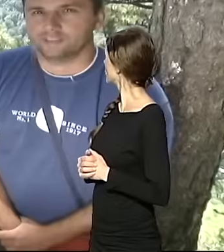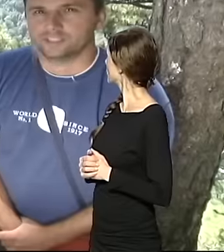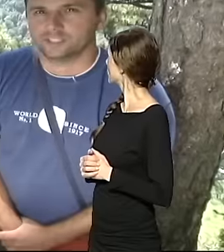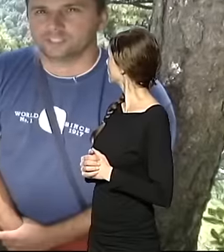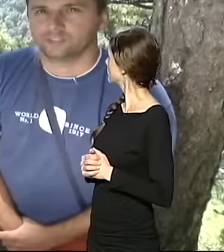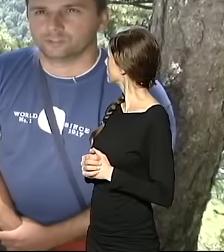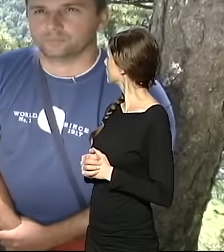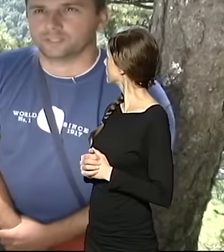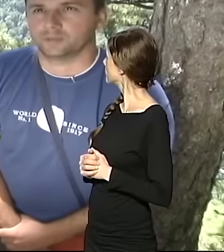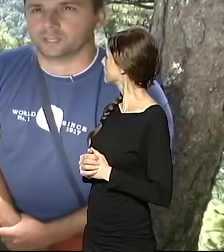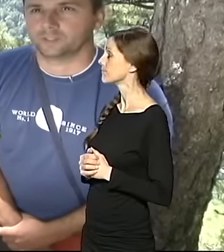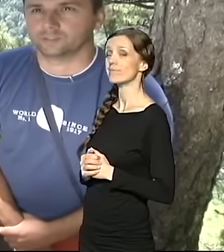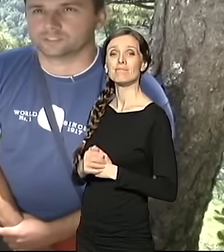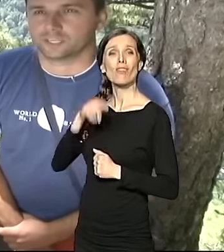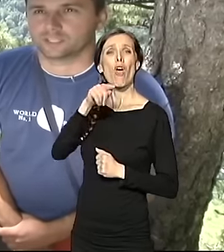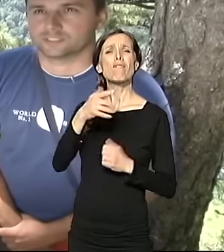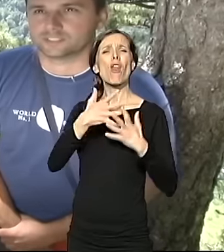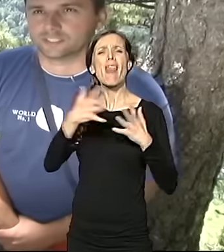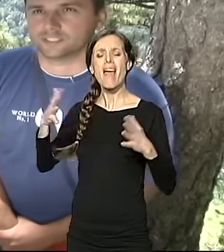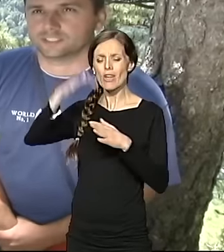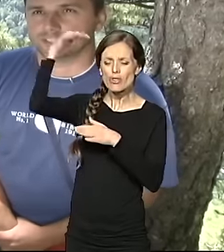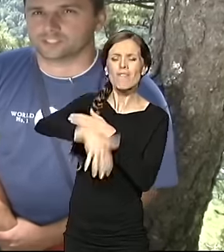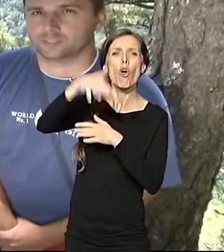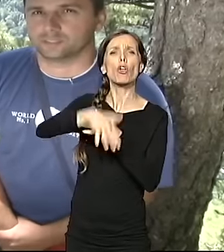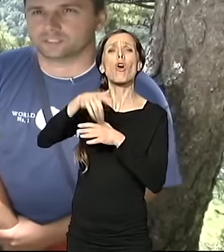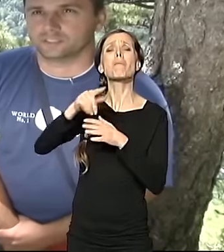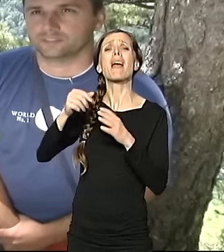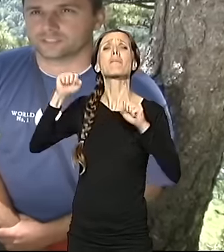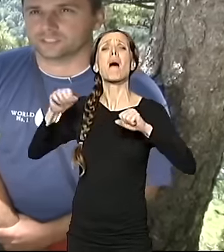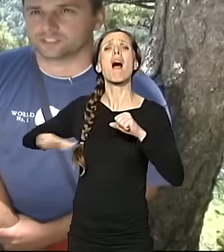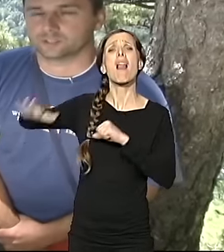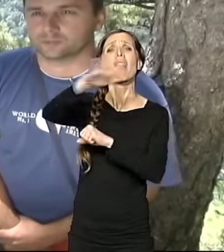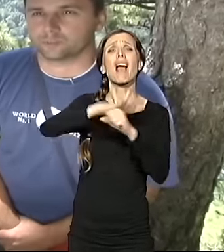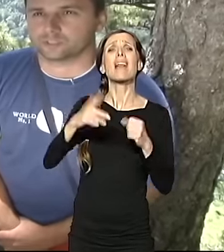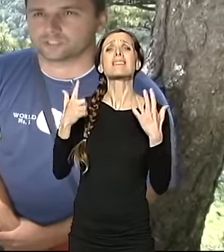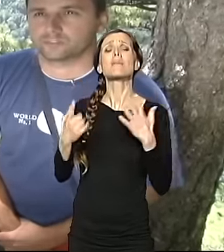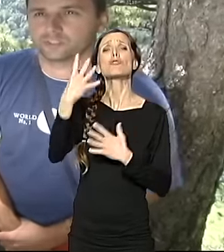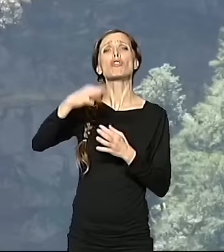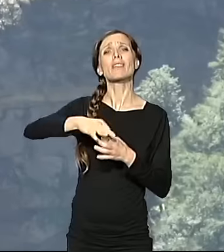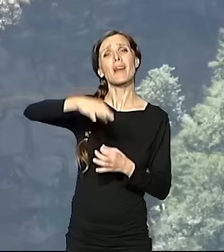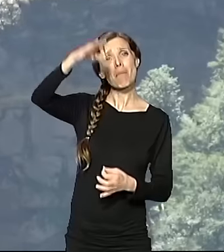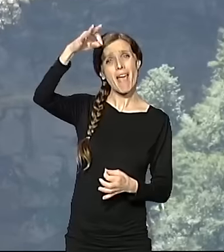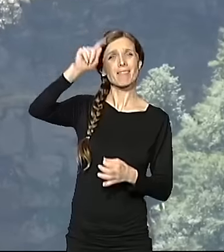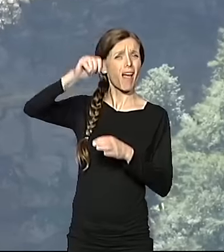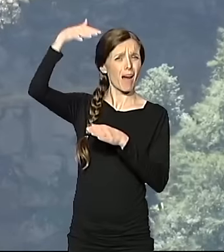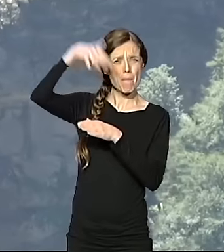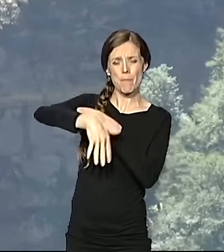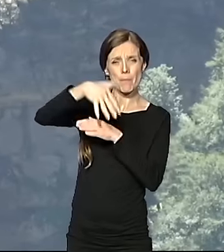Ovo je najveći vodopad na Balkanu, Skakavac, 74 metra visine, se spuštava dole.